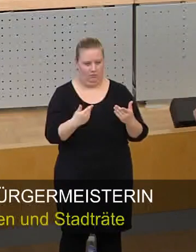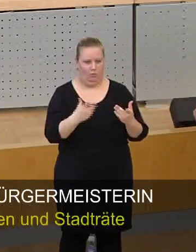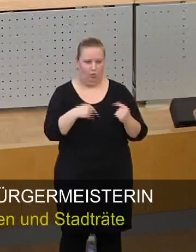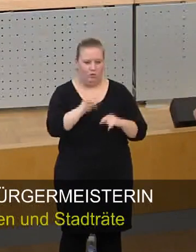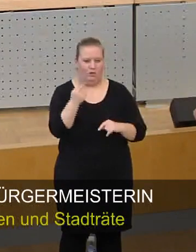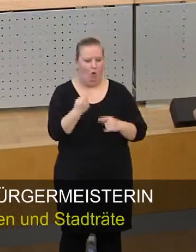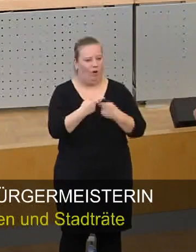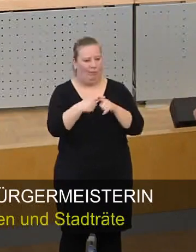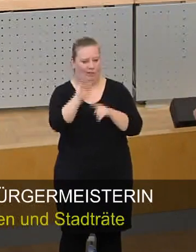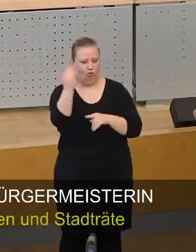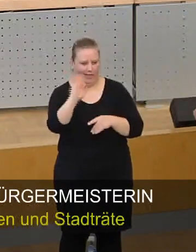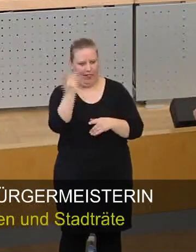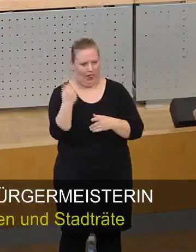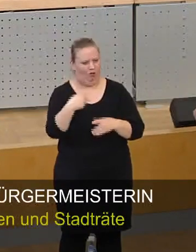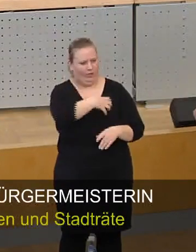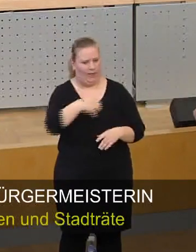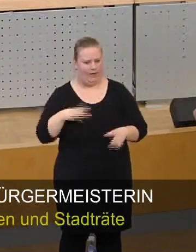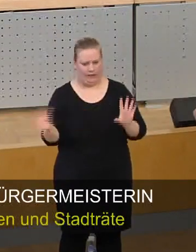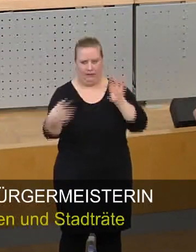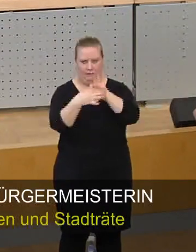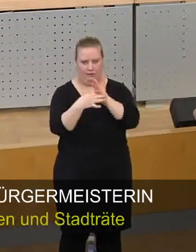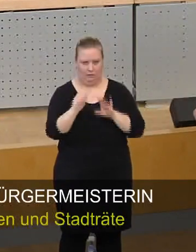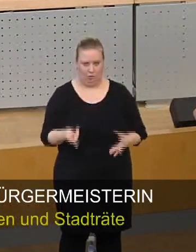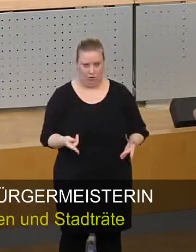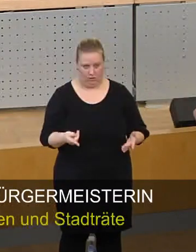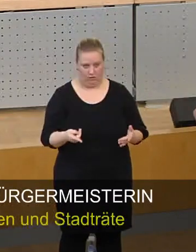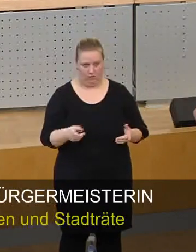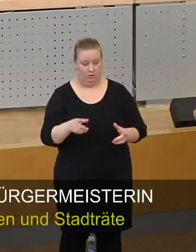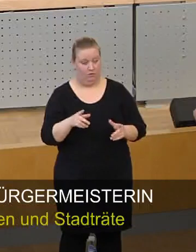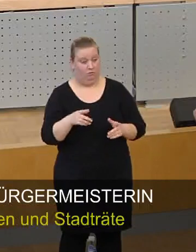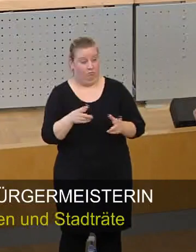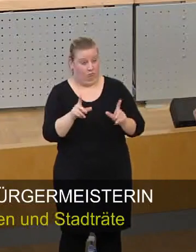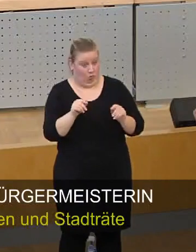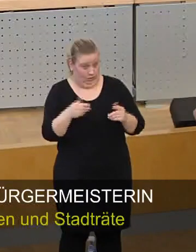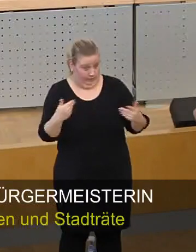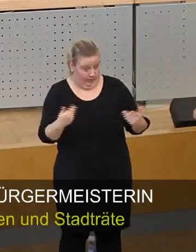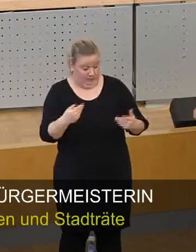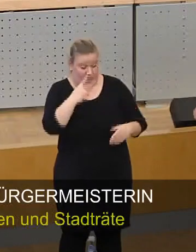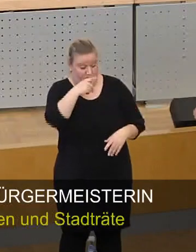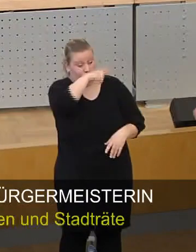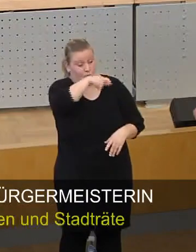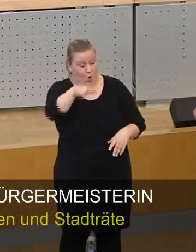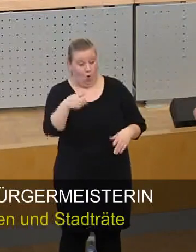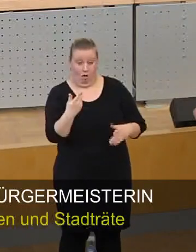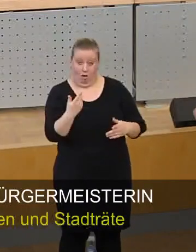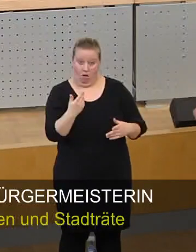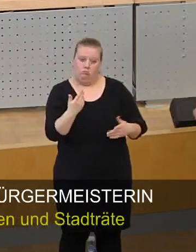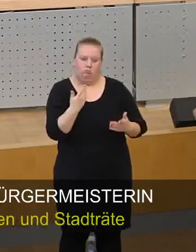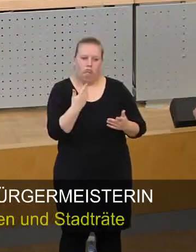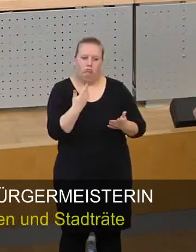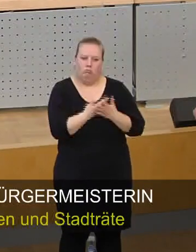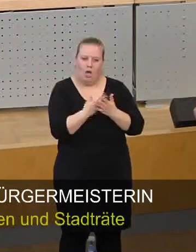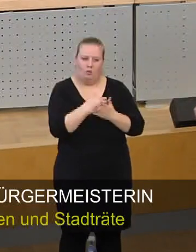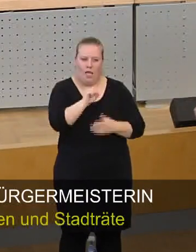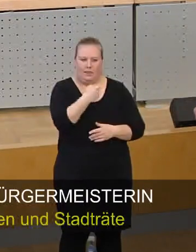qualifizierte Mietspiegel herangezogen werden. Erhalten also Bürgerinnen und Bürger, welche Leistungen nach